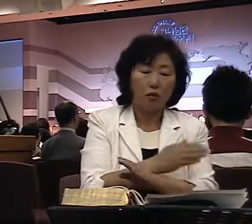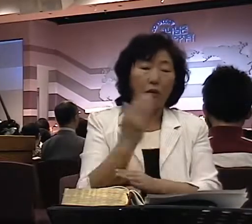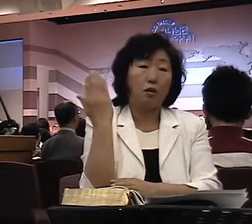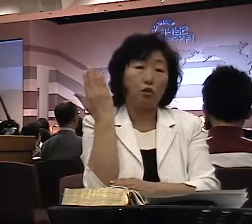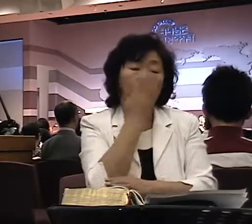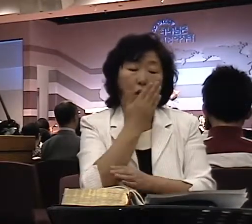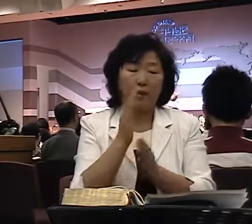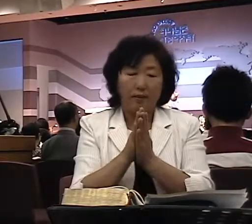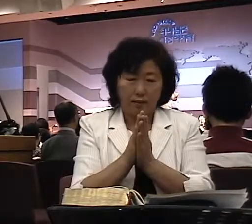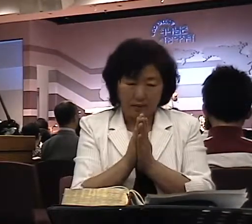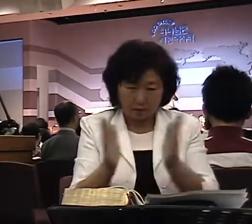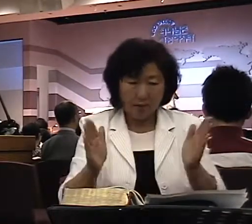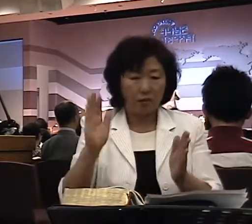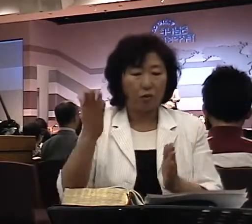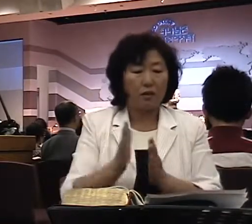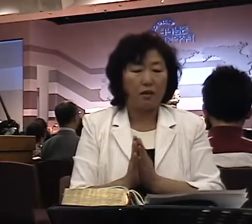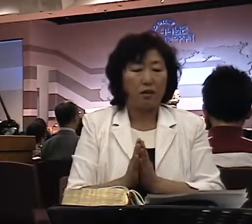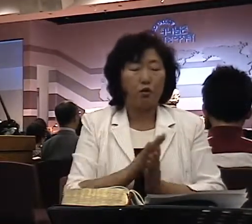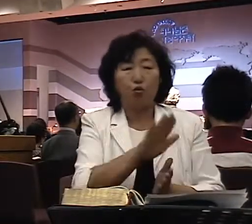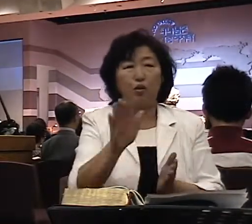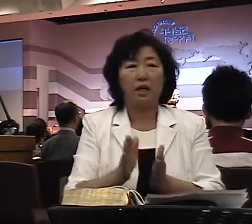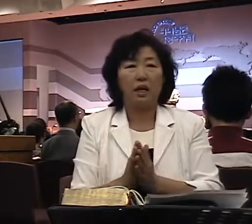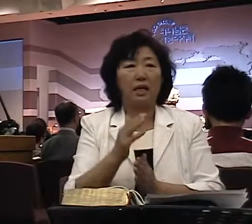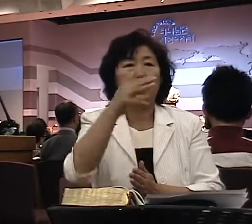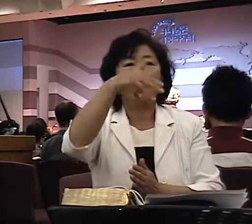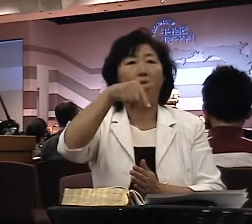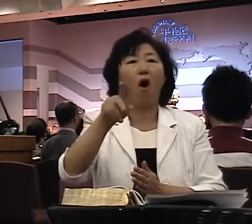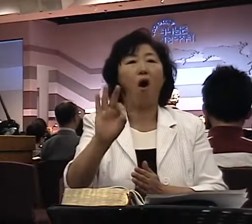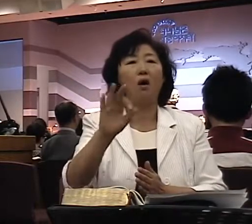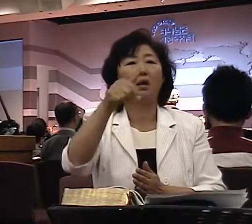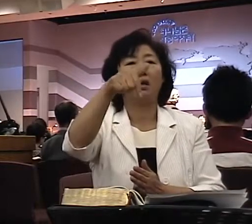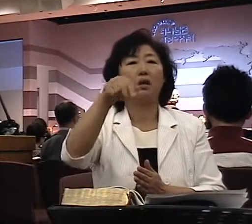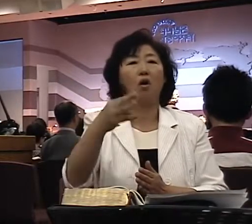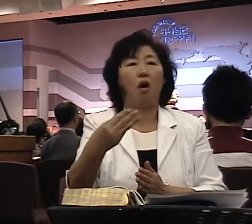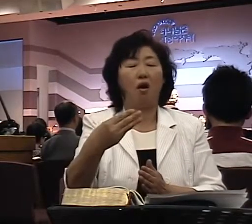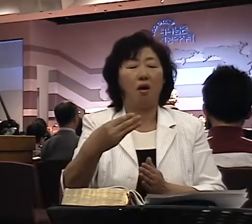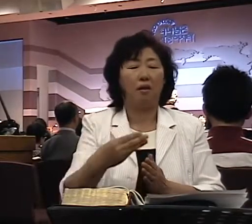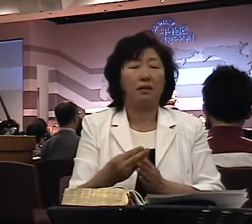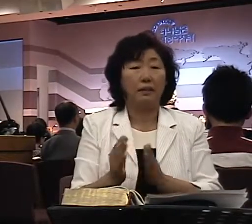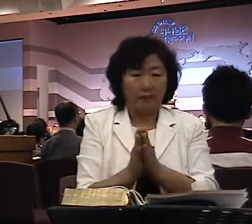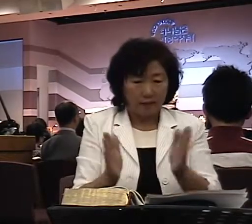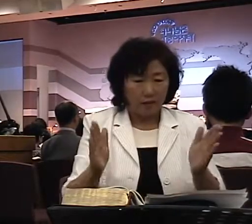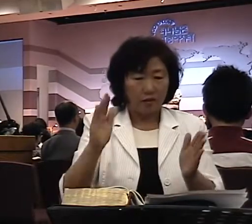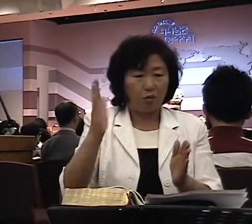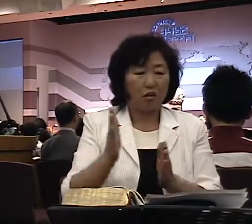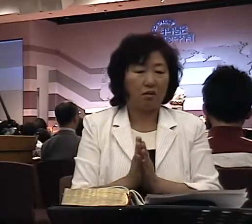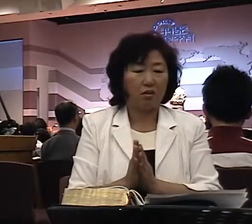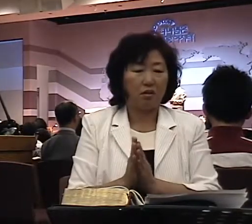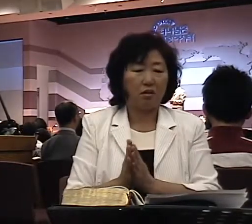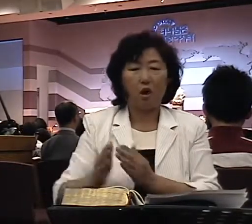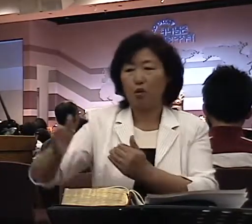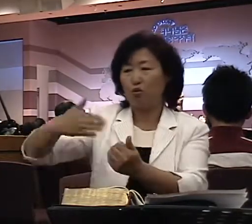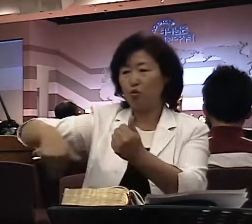여기서부터 우리의 청결은 시작이 됩니다. 사랑하는 성도 여러분, 우리 주위의 환경이, 우리 주위의